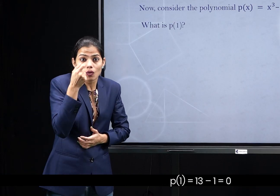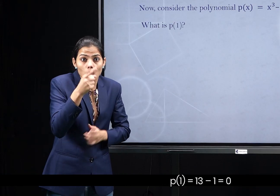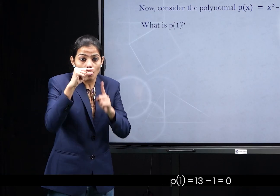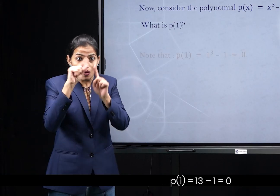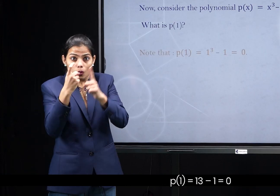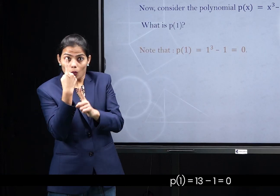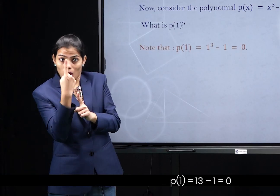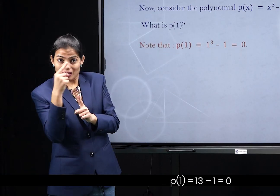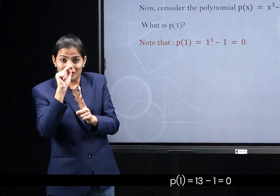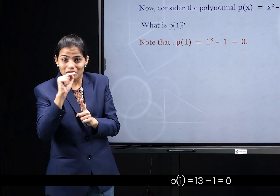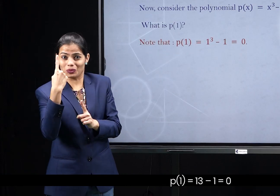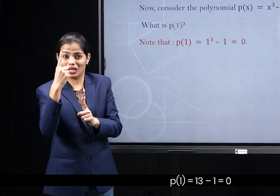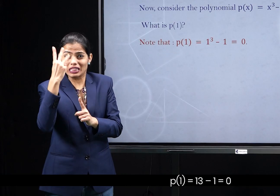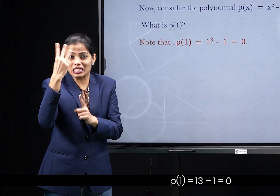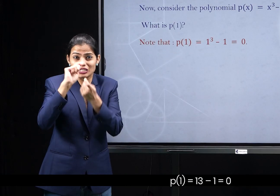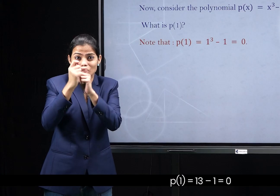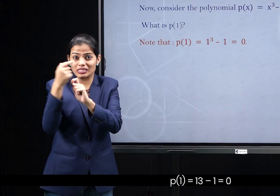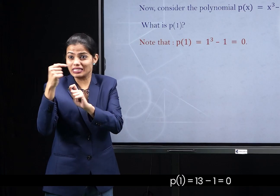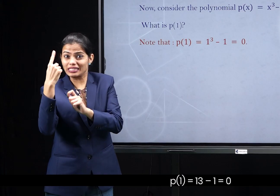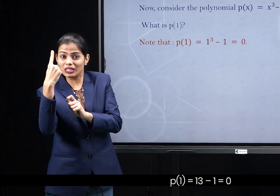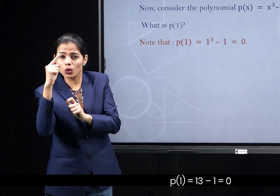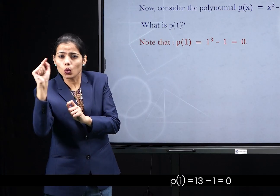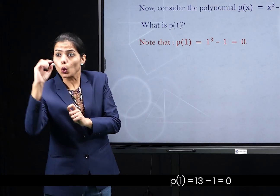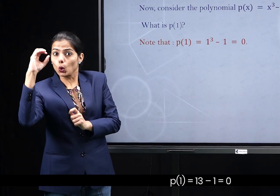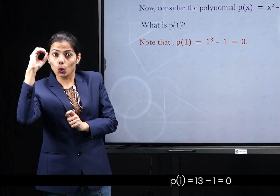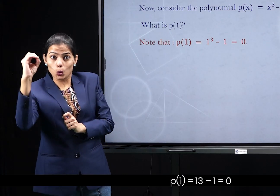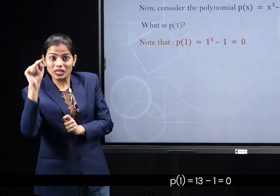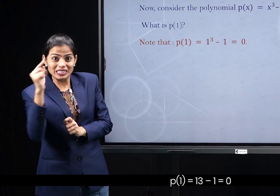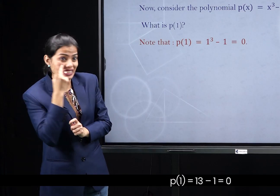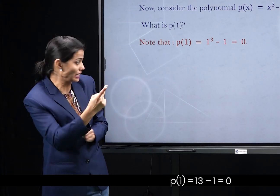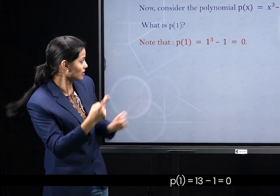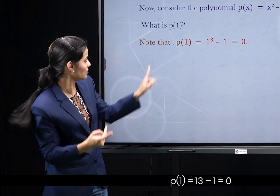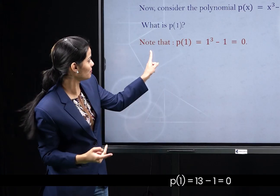பி 1 சமன் 13 முதல் 1 வரை சமன் 0.